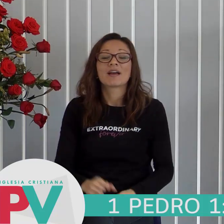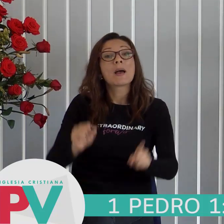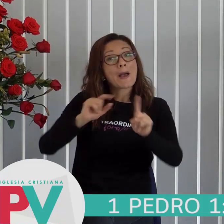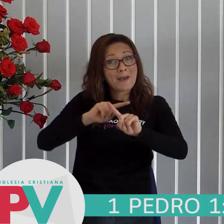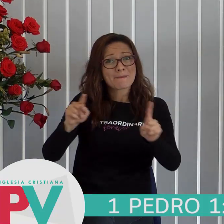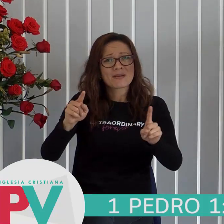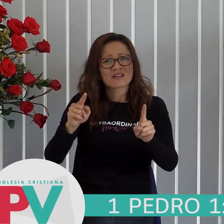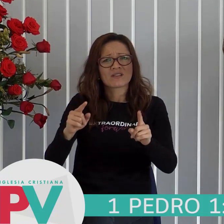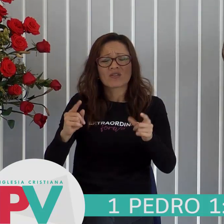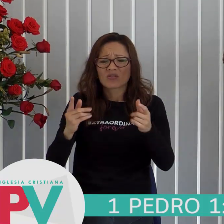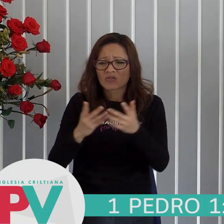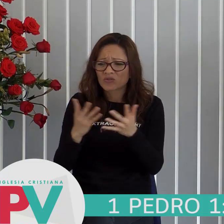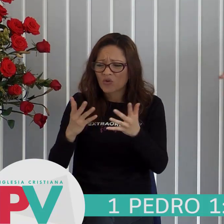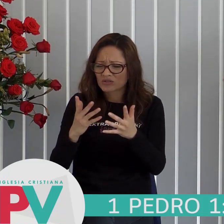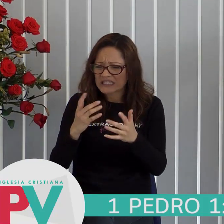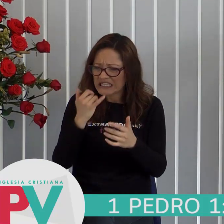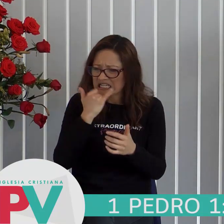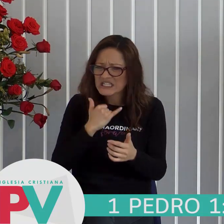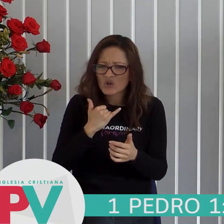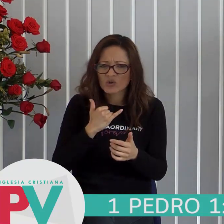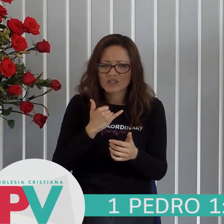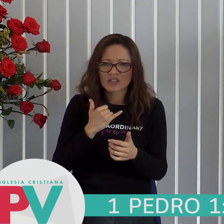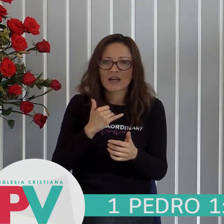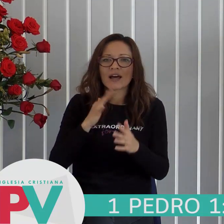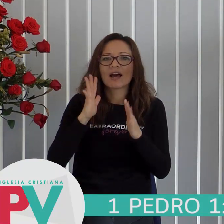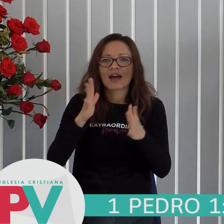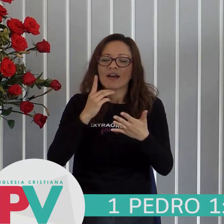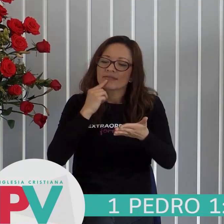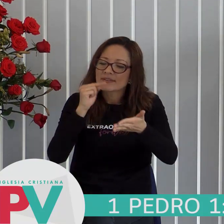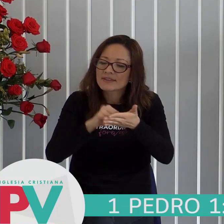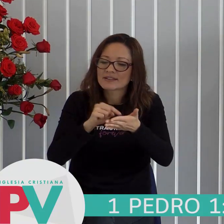Pero, ¿dónde está entonces la falla? Dice,